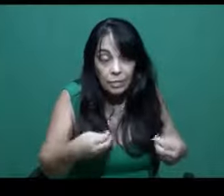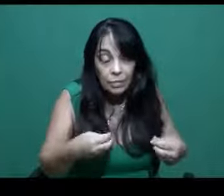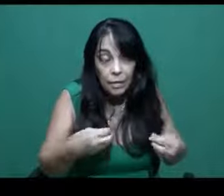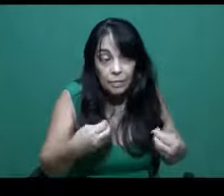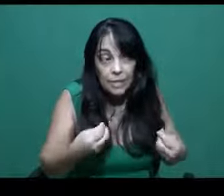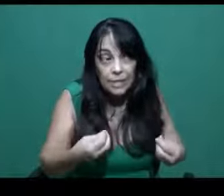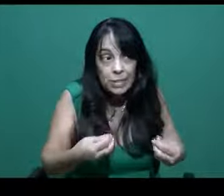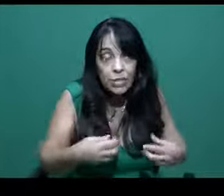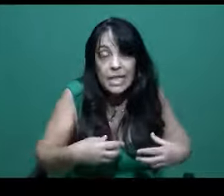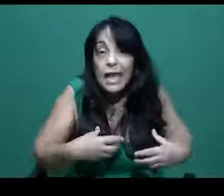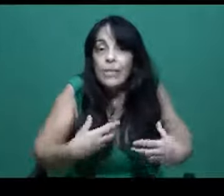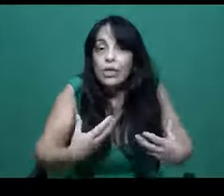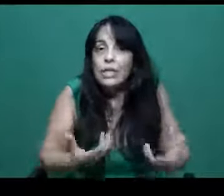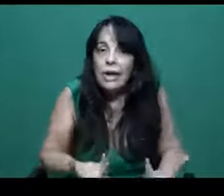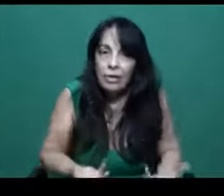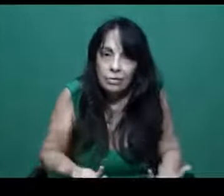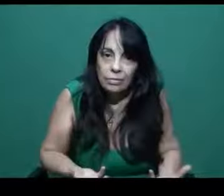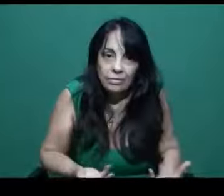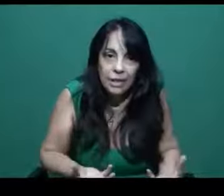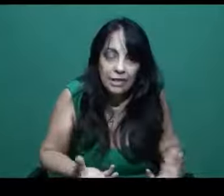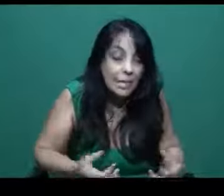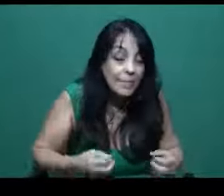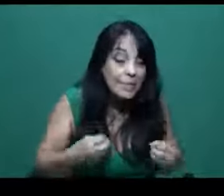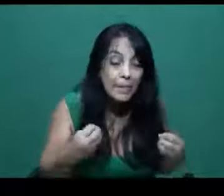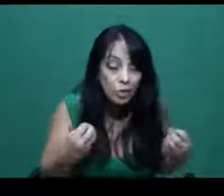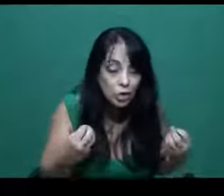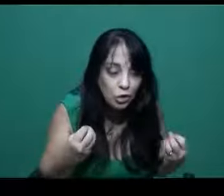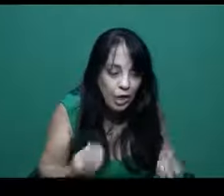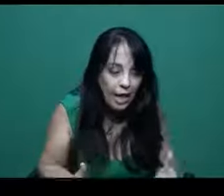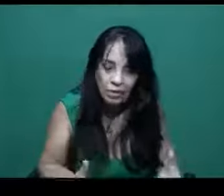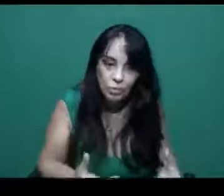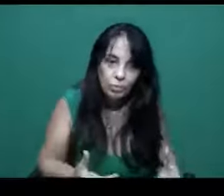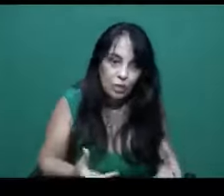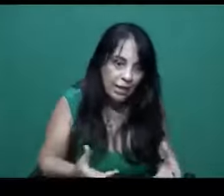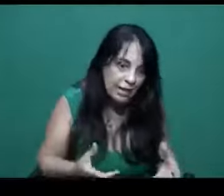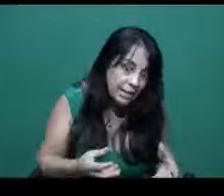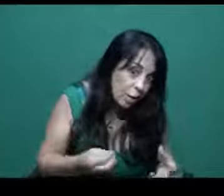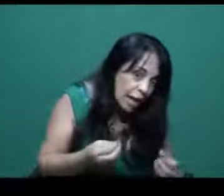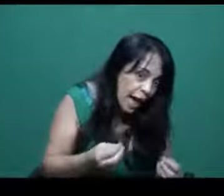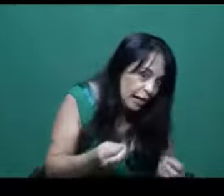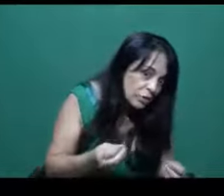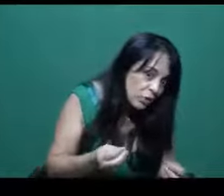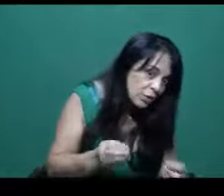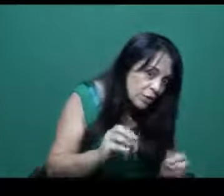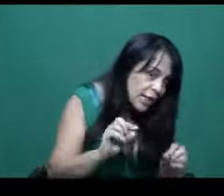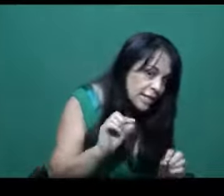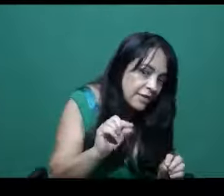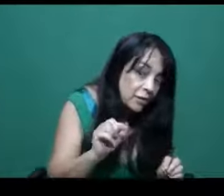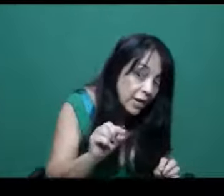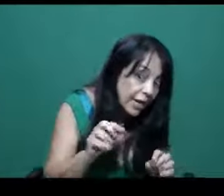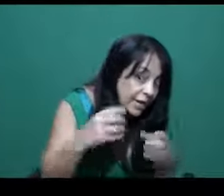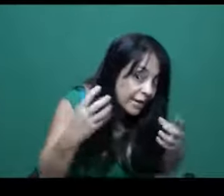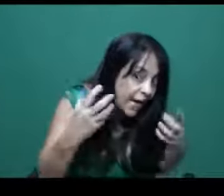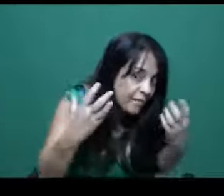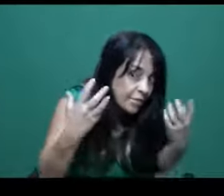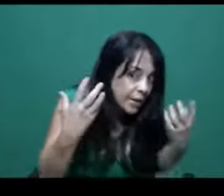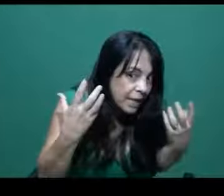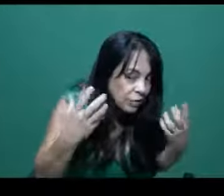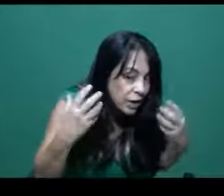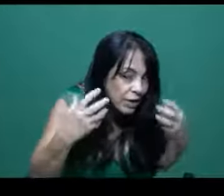uma expressão sem emoção. Você precisa se emocionar junto com eles e olhar nos olhos deles e ver o que está vibrando, o que eles